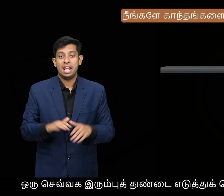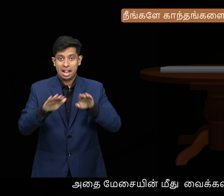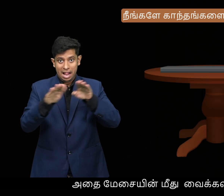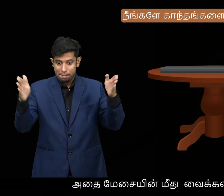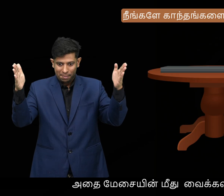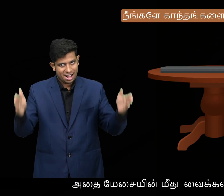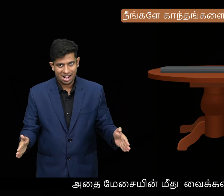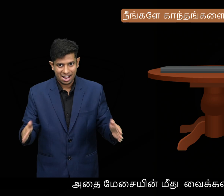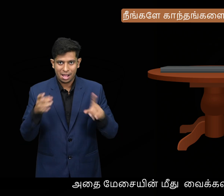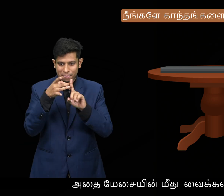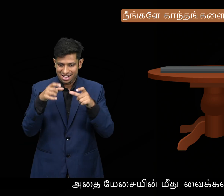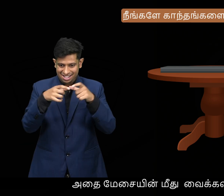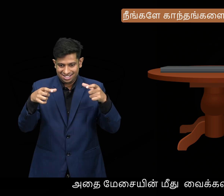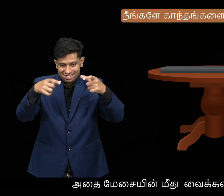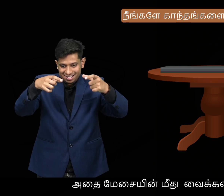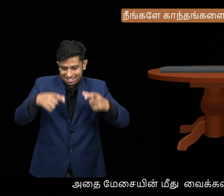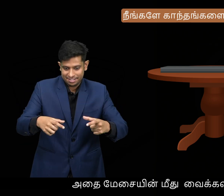அதை மேஜையின் மீது வைக்கவும்.